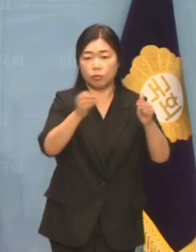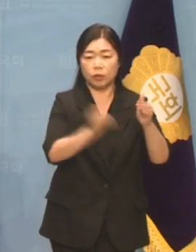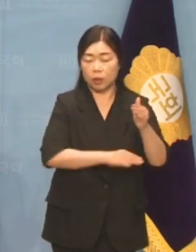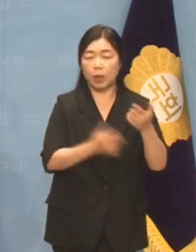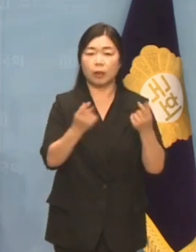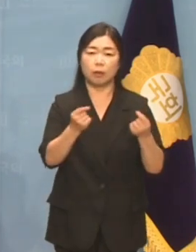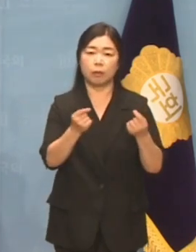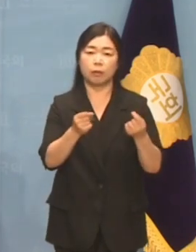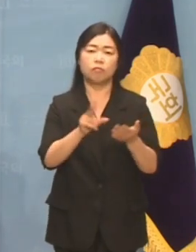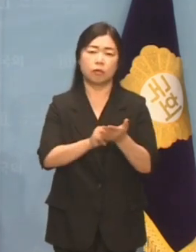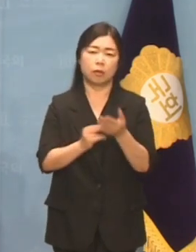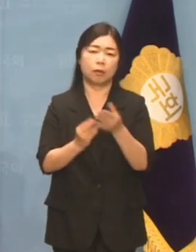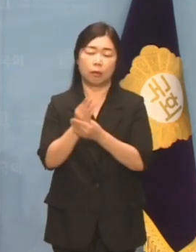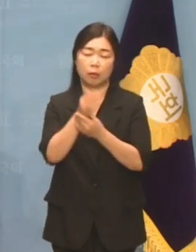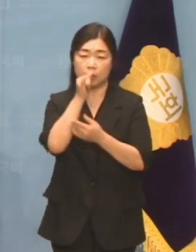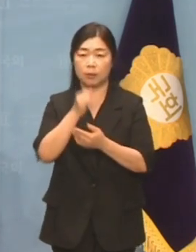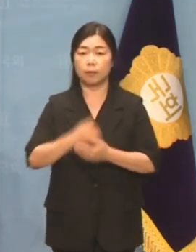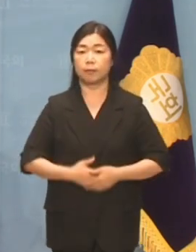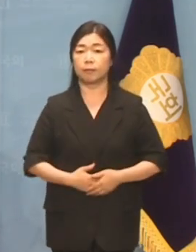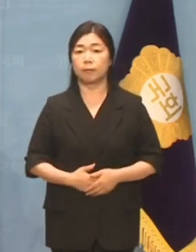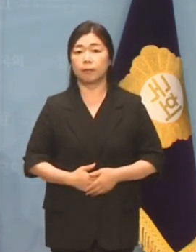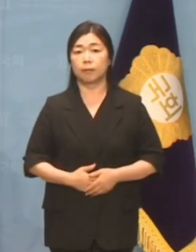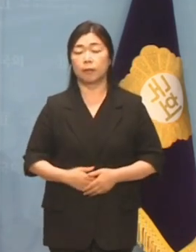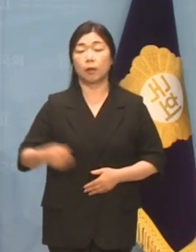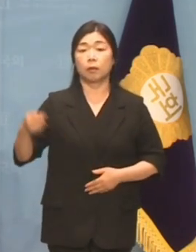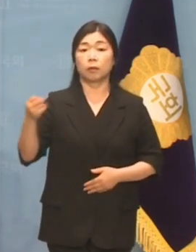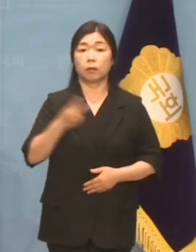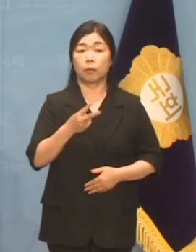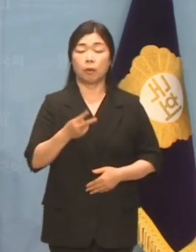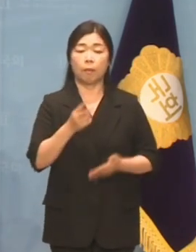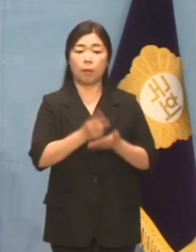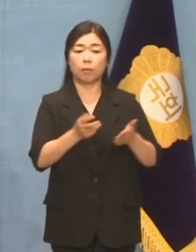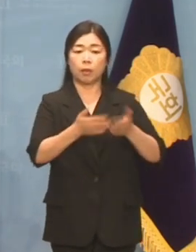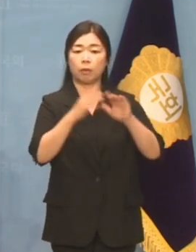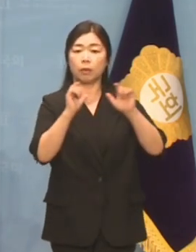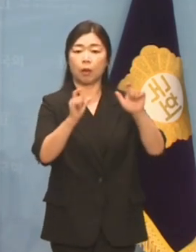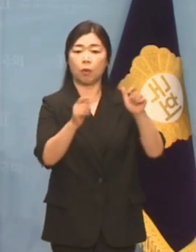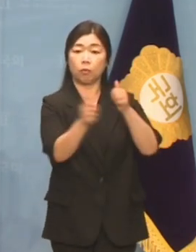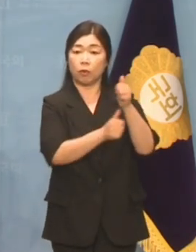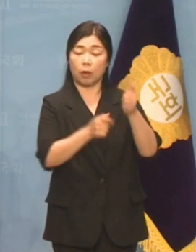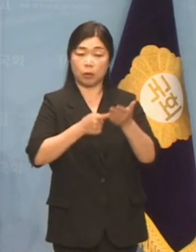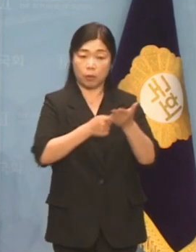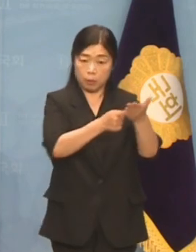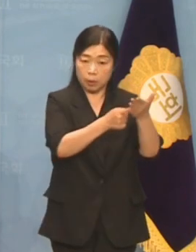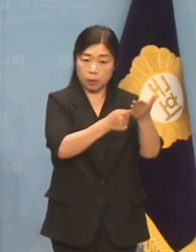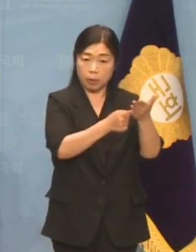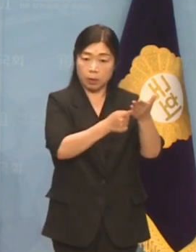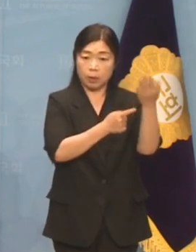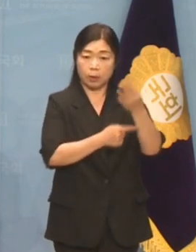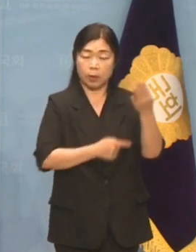문제도 제기되고 있습니다. 뿐만 아니라 입법 예고 기간에 접수된